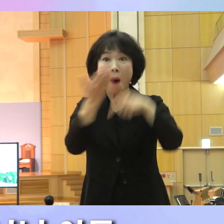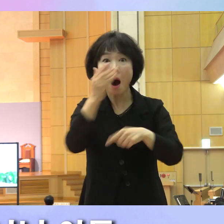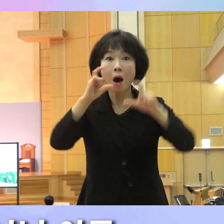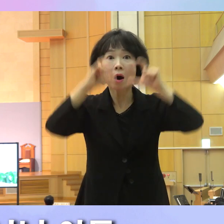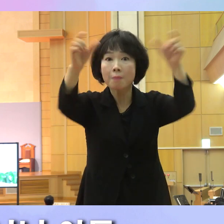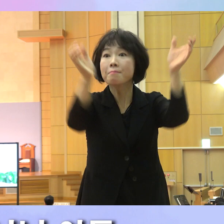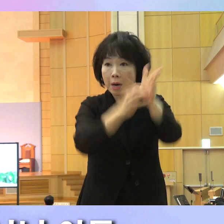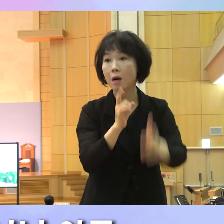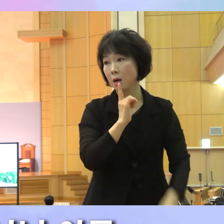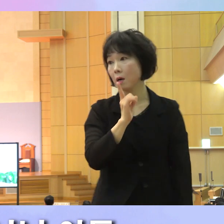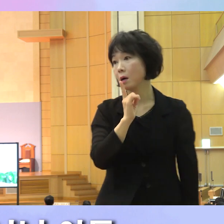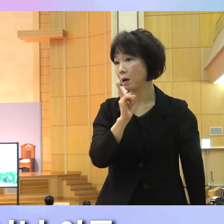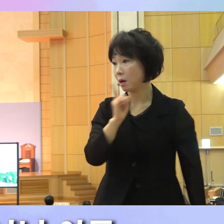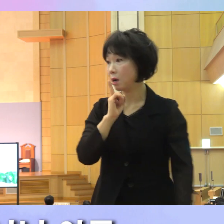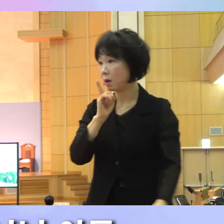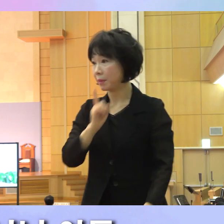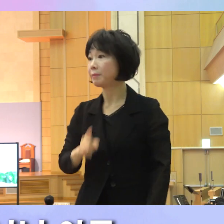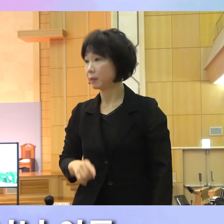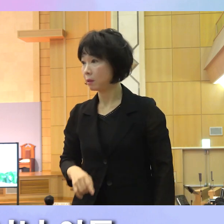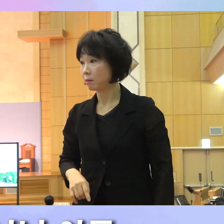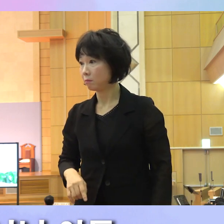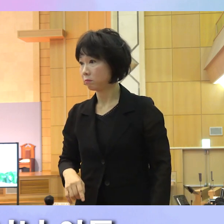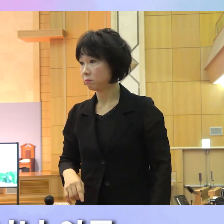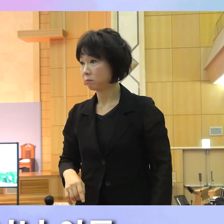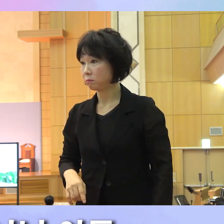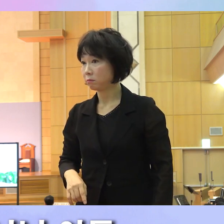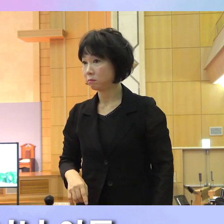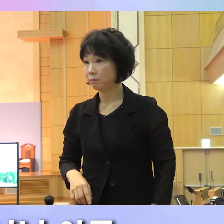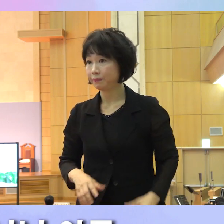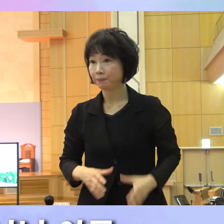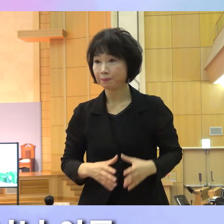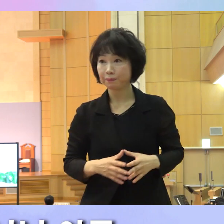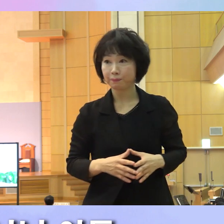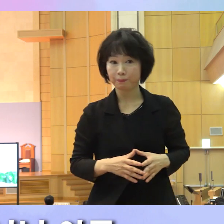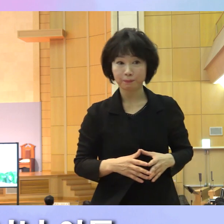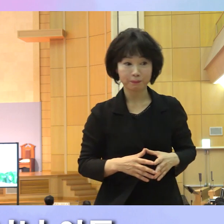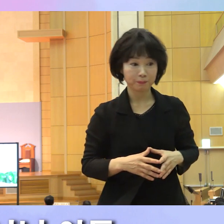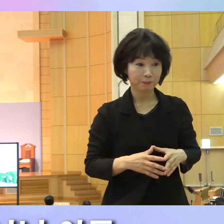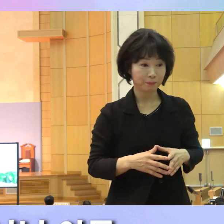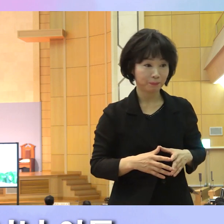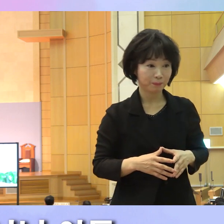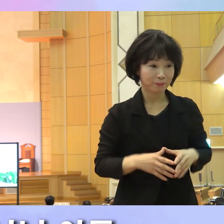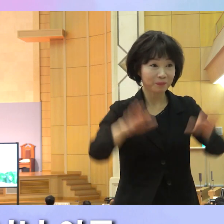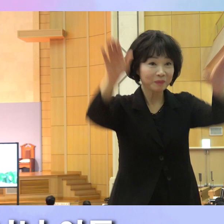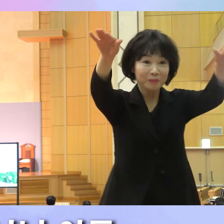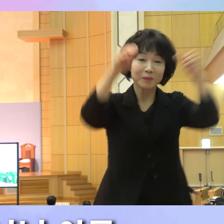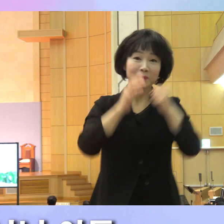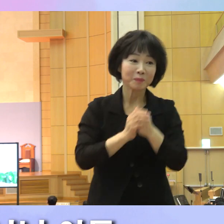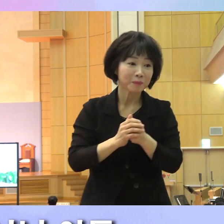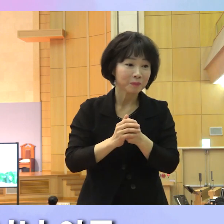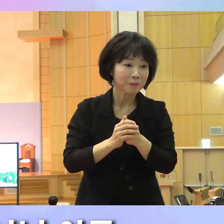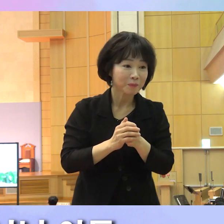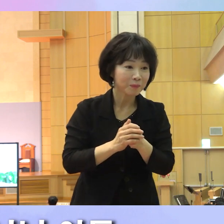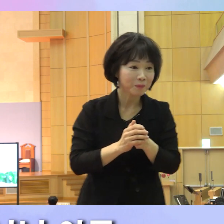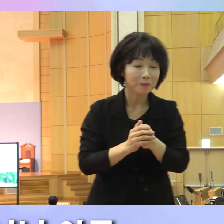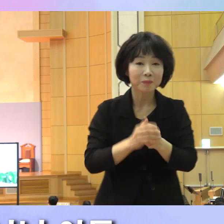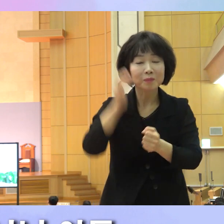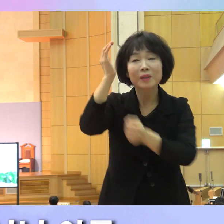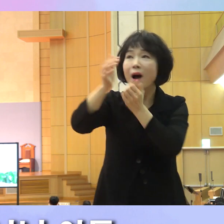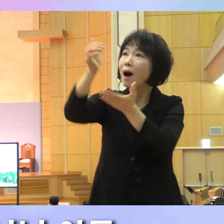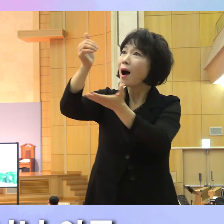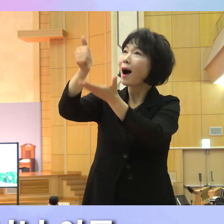또 말씀 계속해서 나오겠지만 결론적으로 말하면 하나님은 왜 하나님을